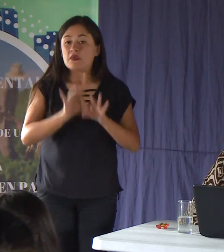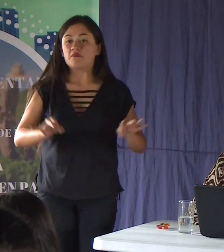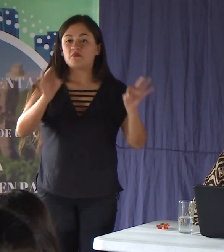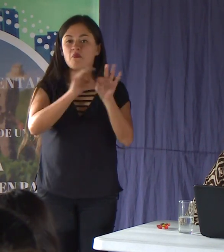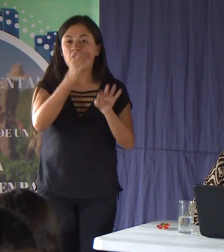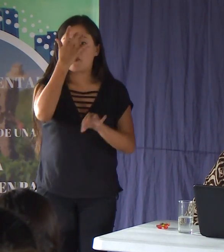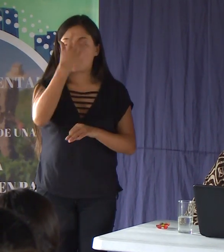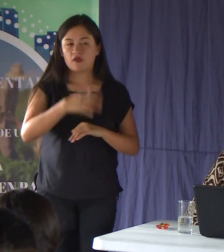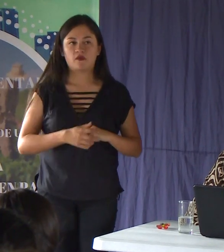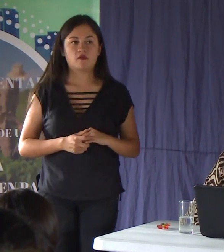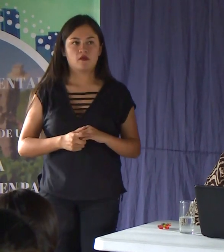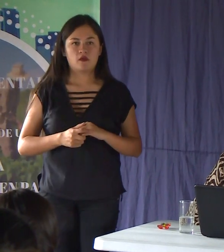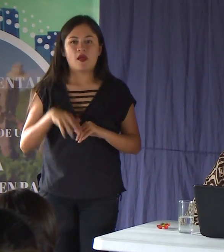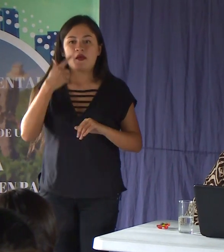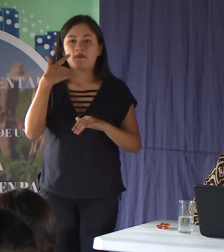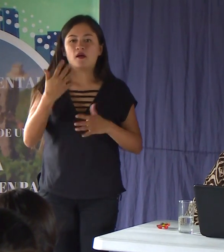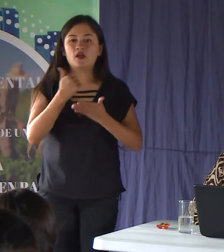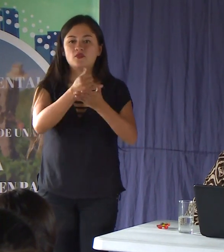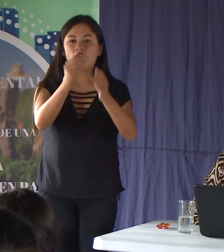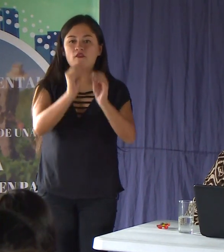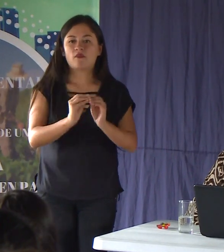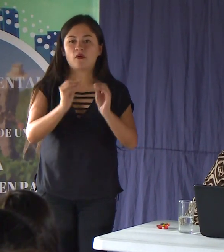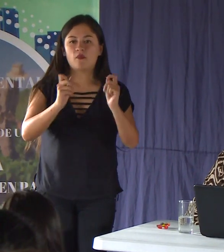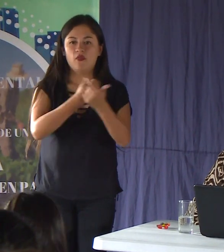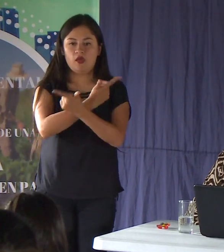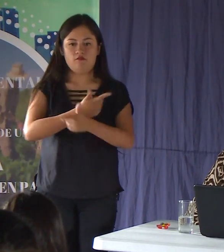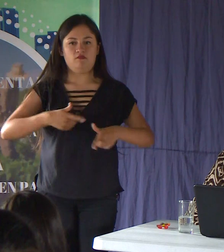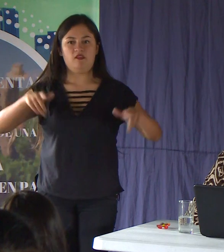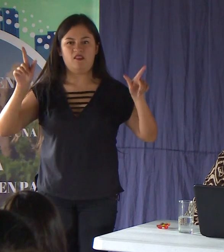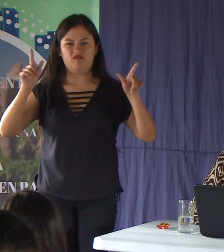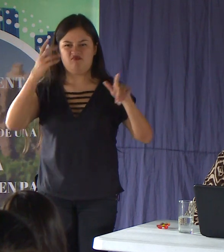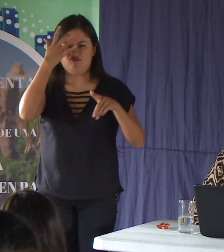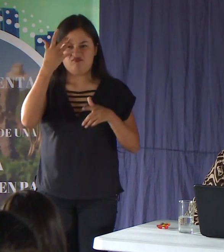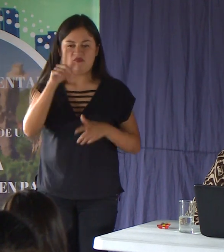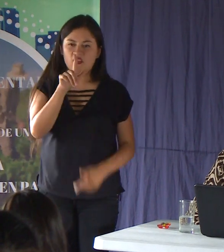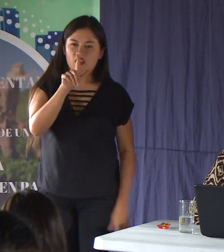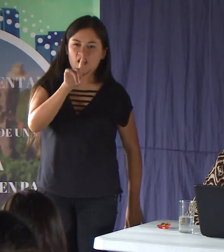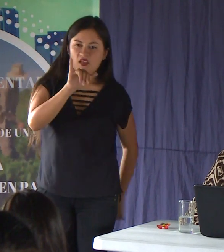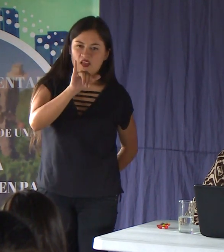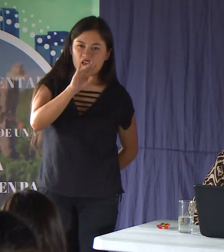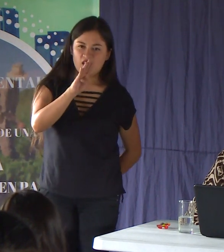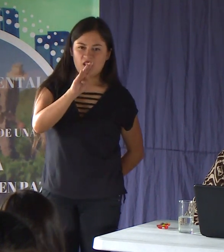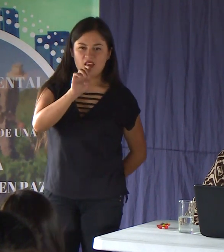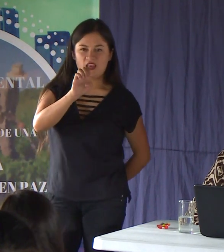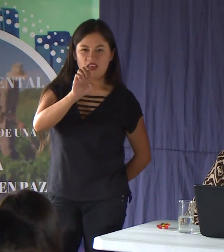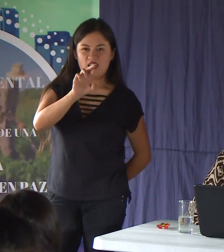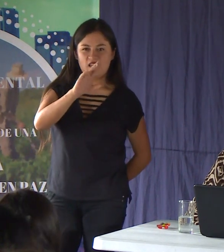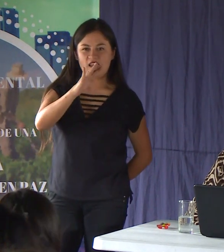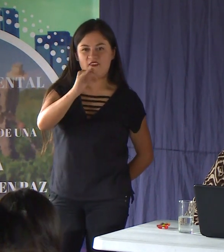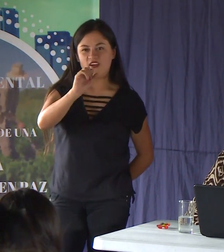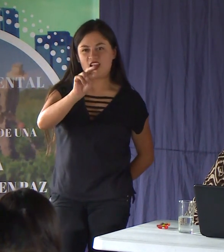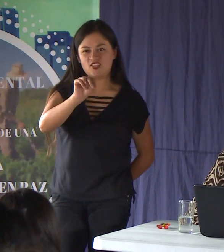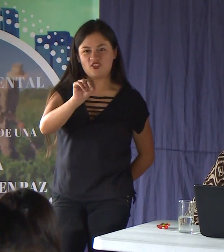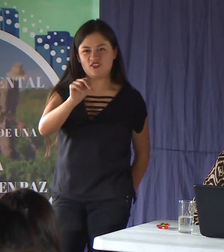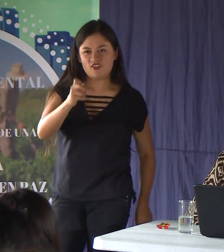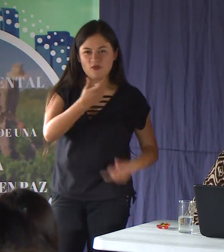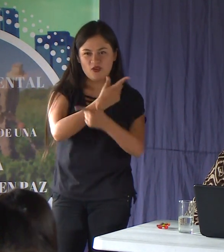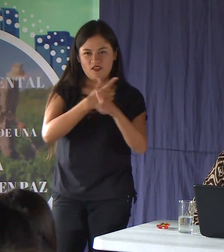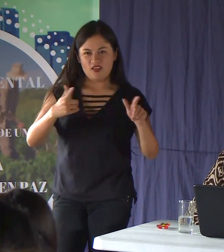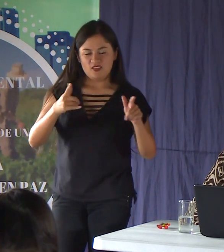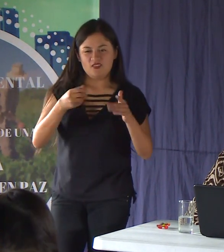una potencialidad de liberación. Y es esa capacidad de romper con esas estructuras de poder y